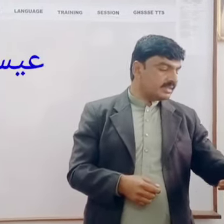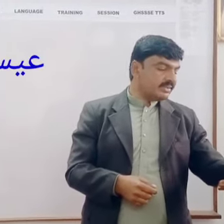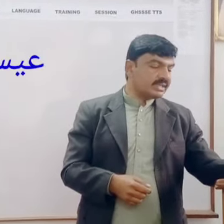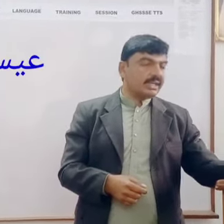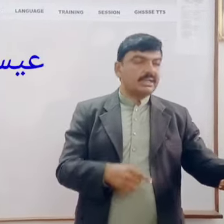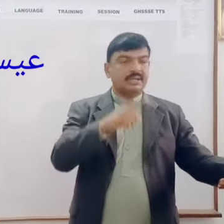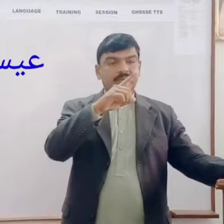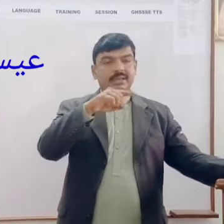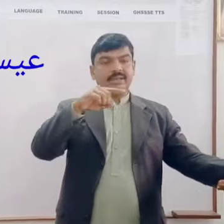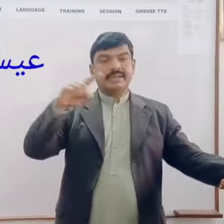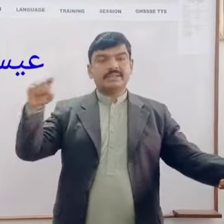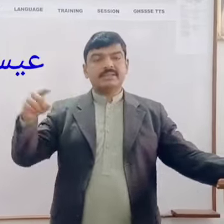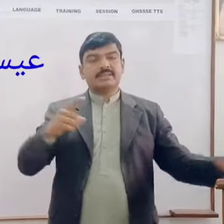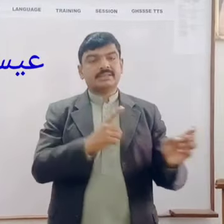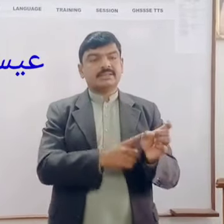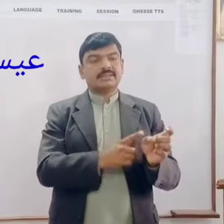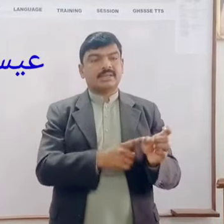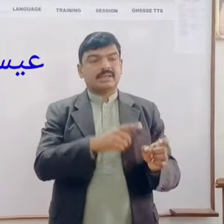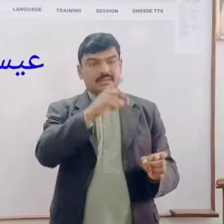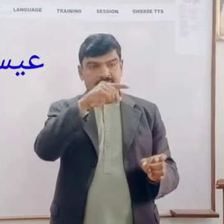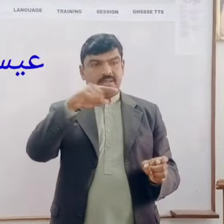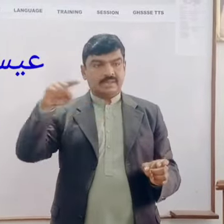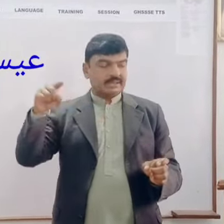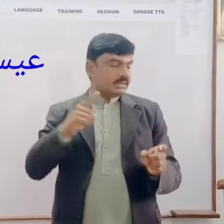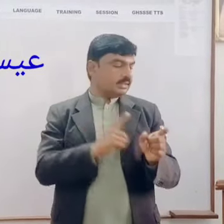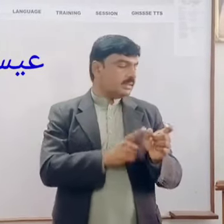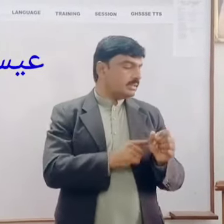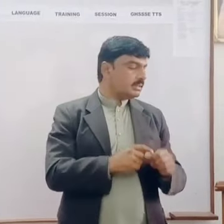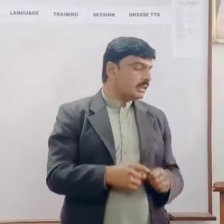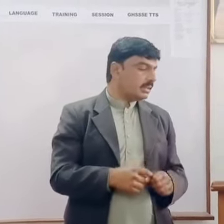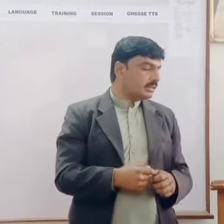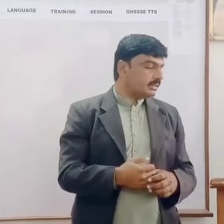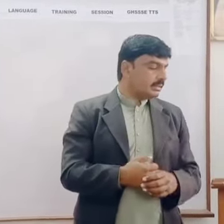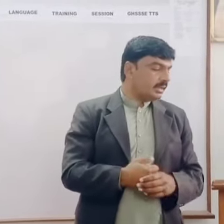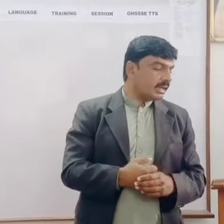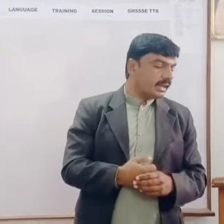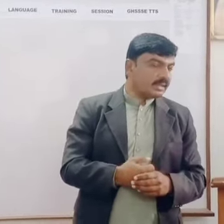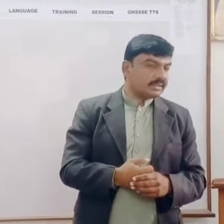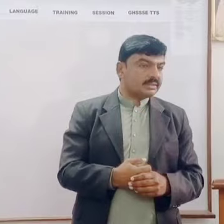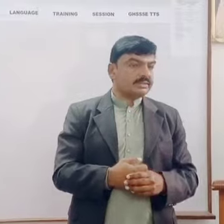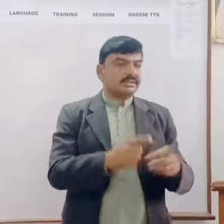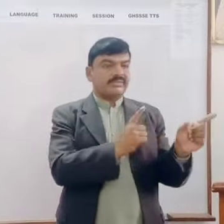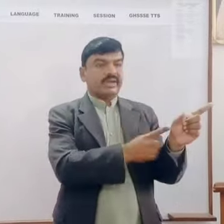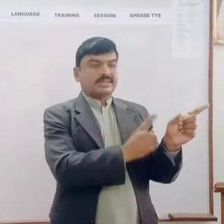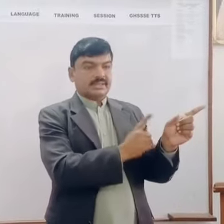ईसवी साल, अंग्रेजी साल, अंग्रेजी साल, साल का